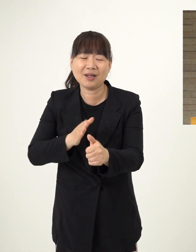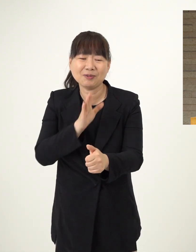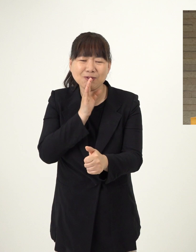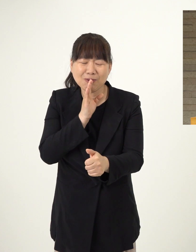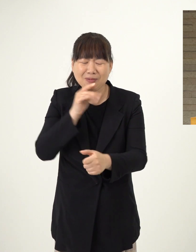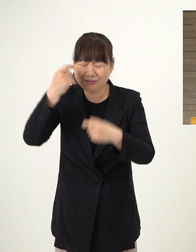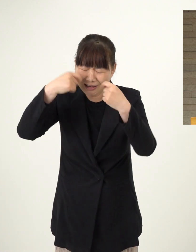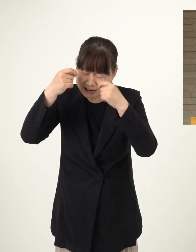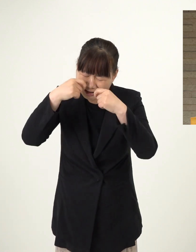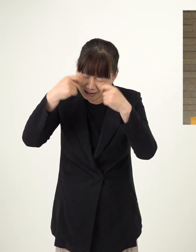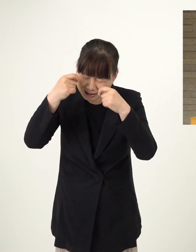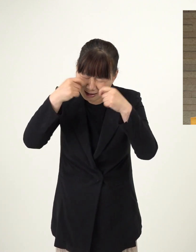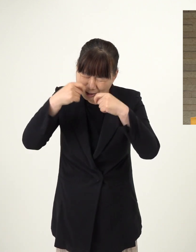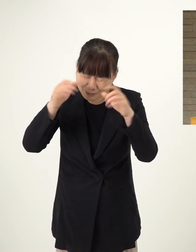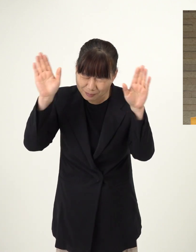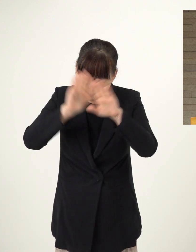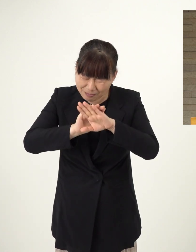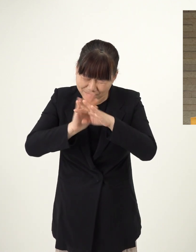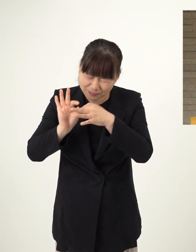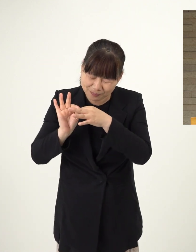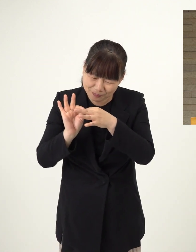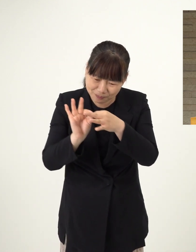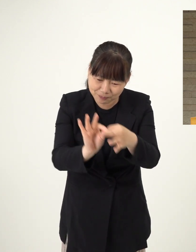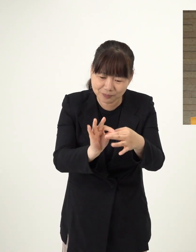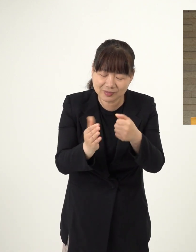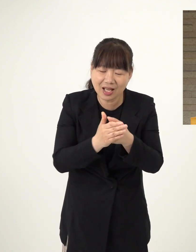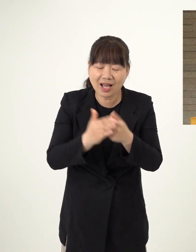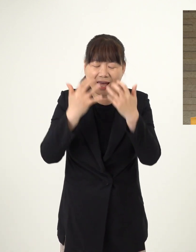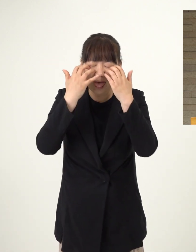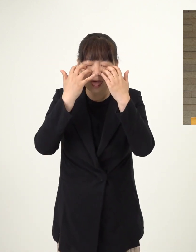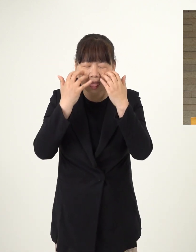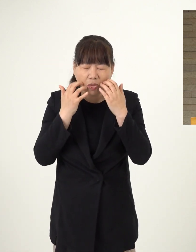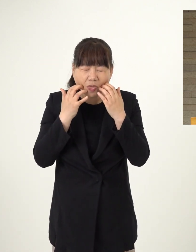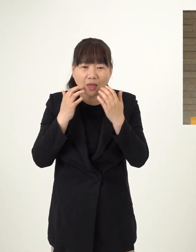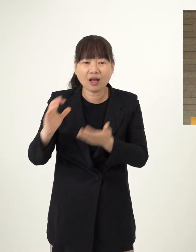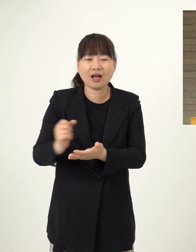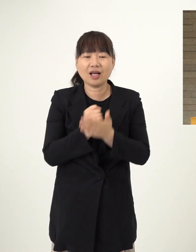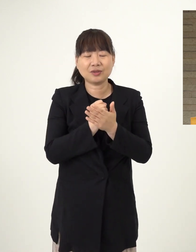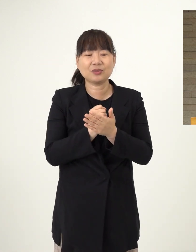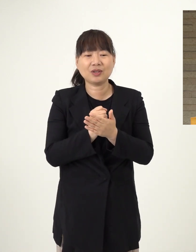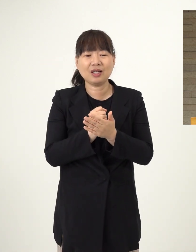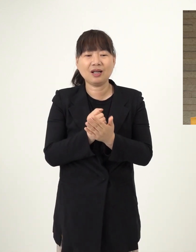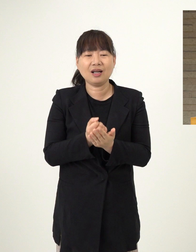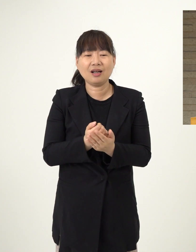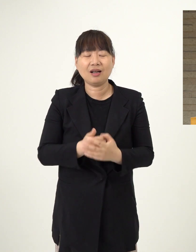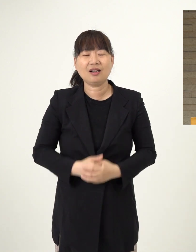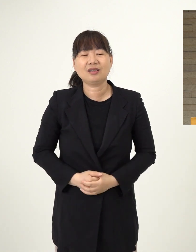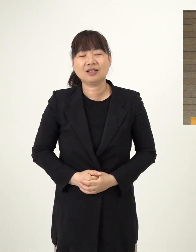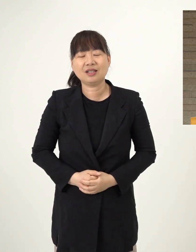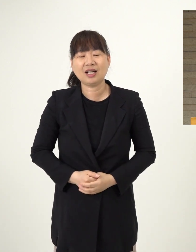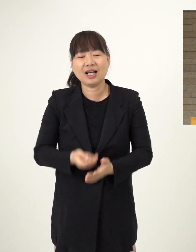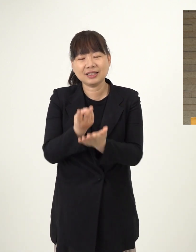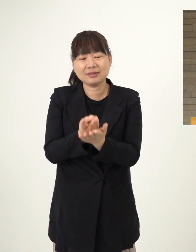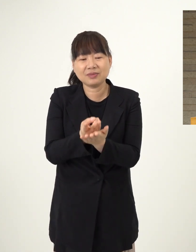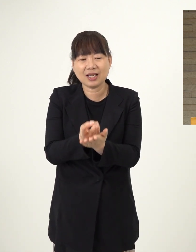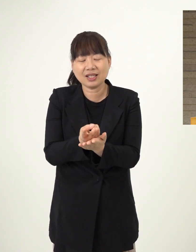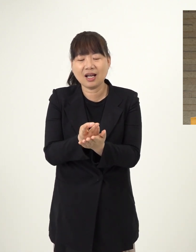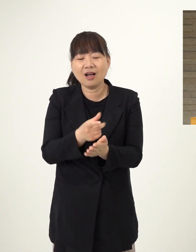얼마나 통곡의 밤을 수없이 보냈던지 그 흘린 눈물로 침대를 띄웠대요.